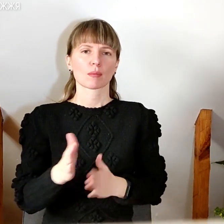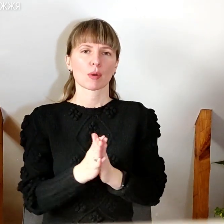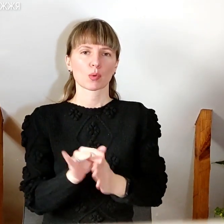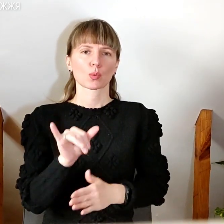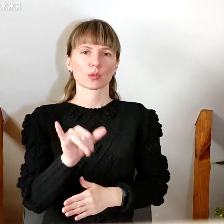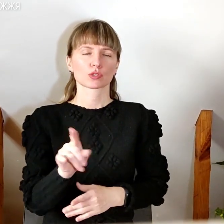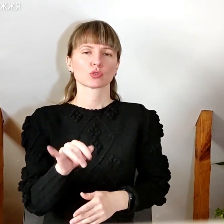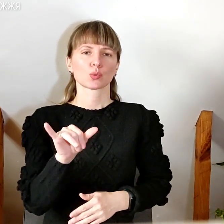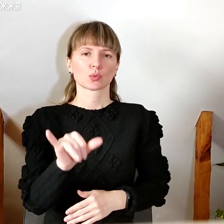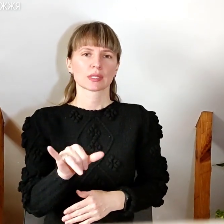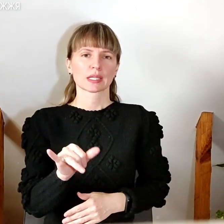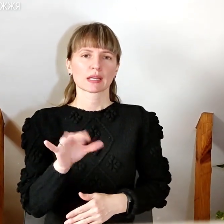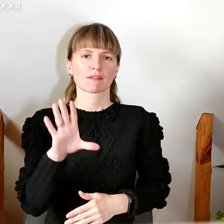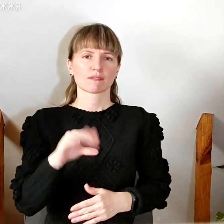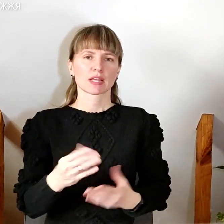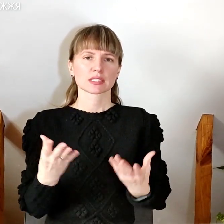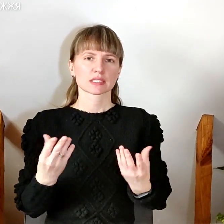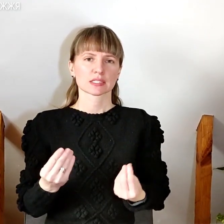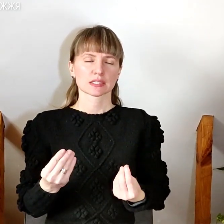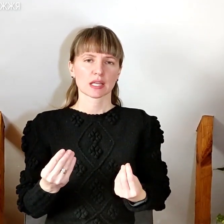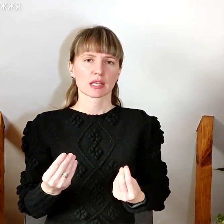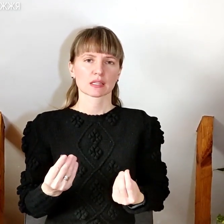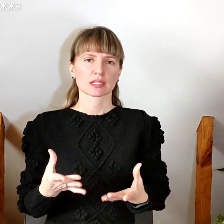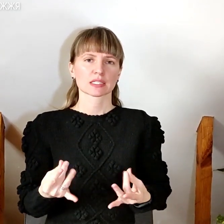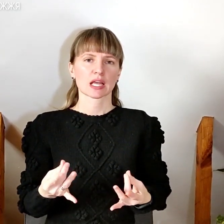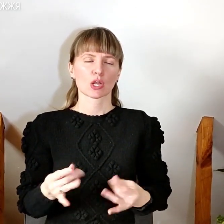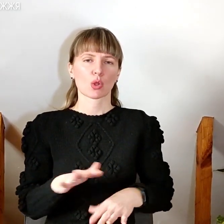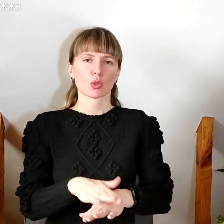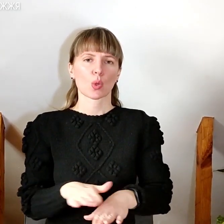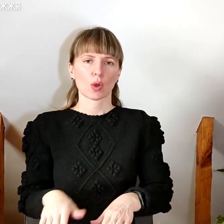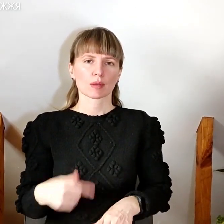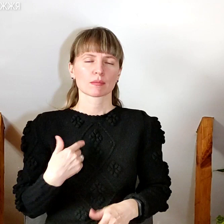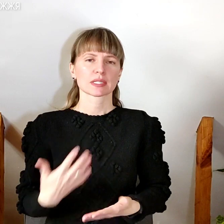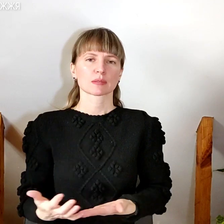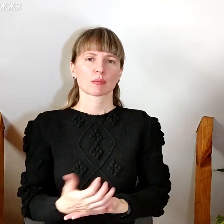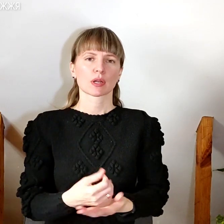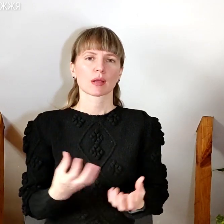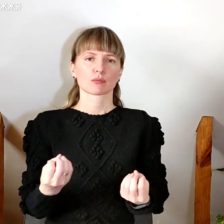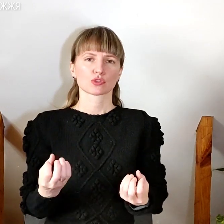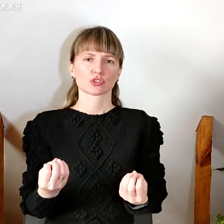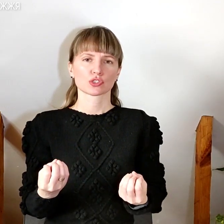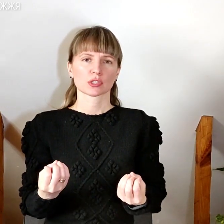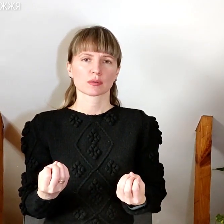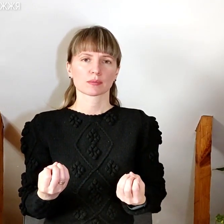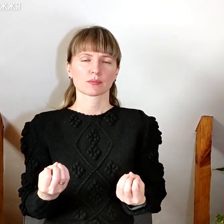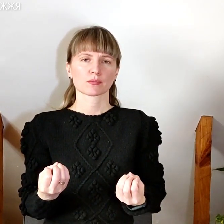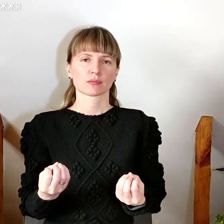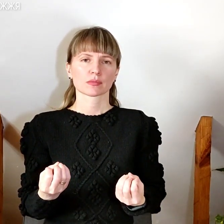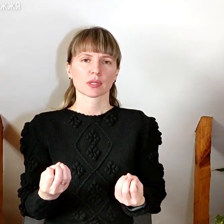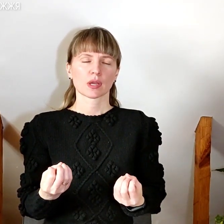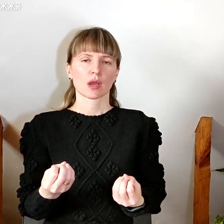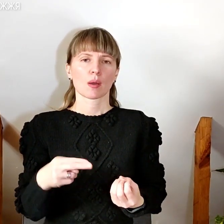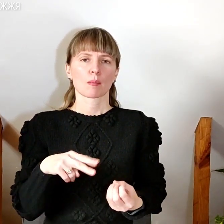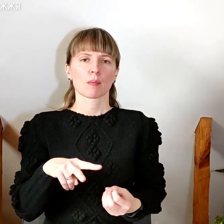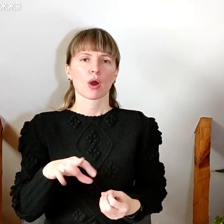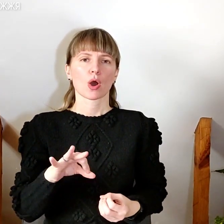що у них вони цілий день перевивають, сиріють ноги. То ми збираємо ще прокладки для того, щоб покласти